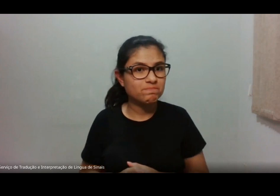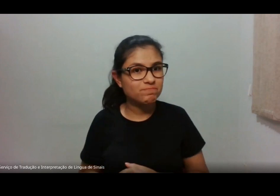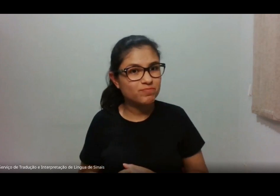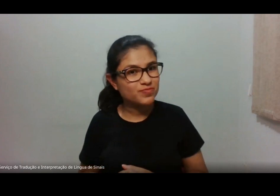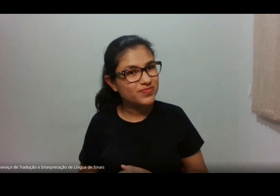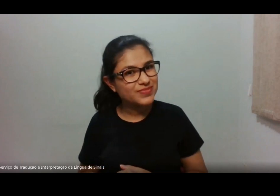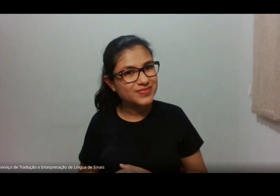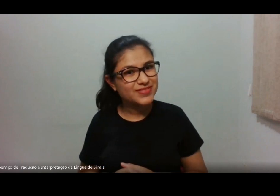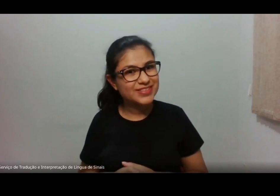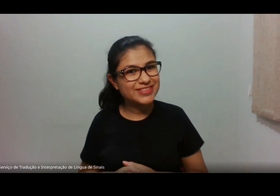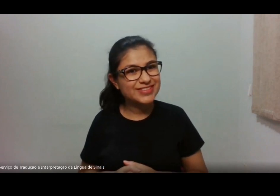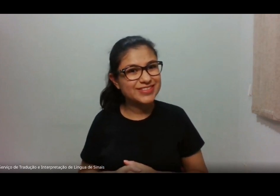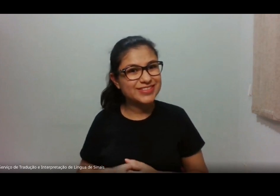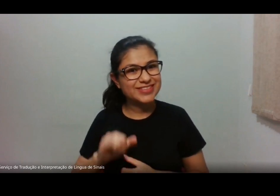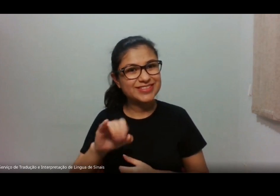Celina me orientando.